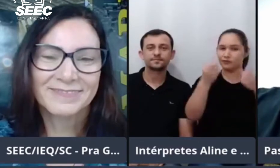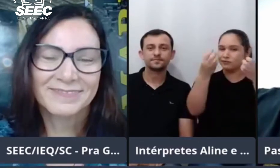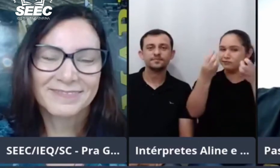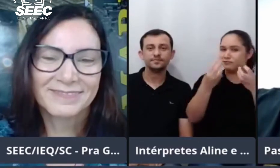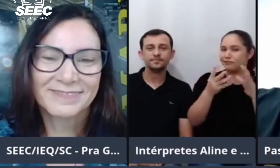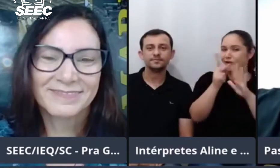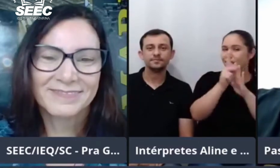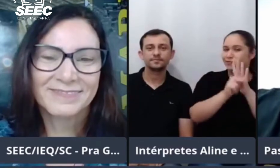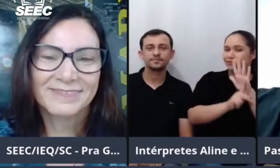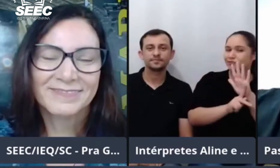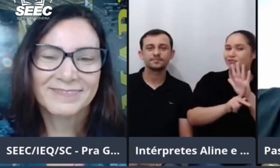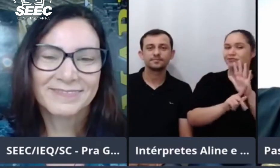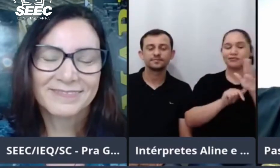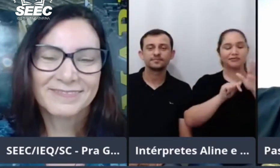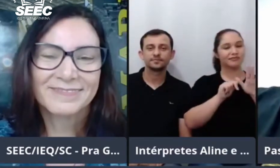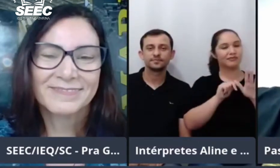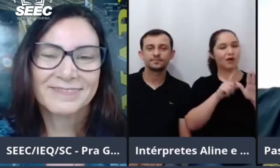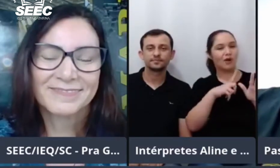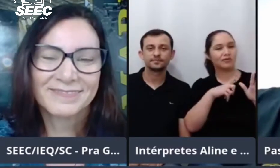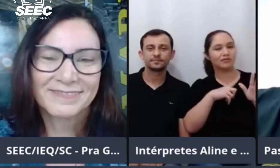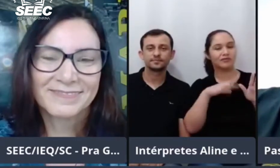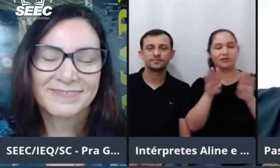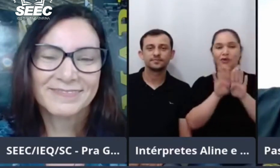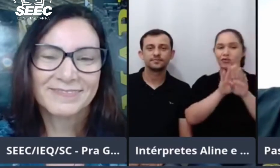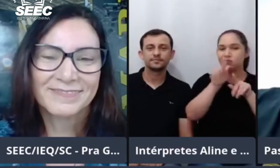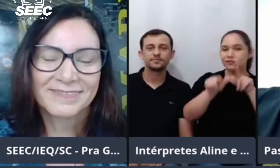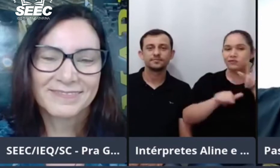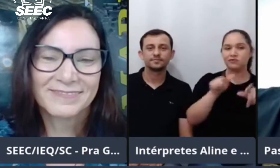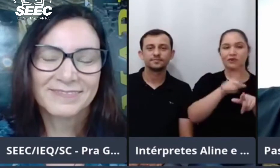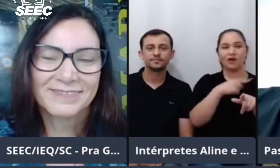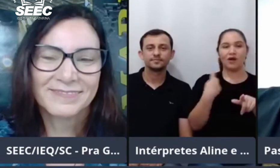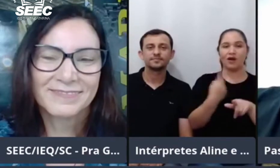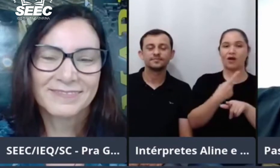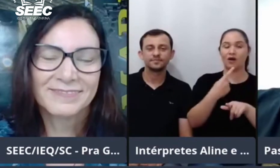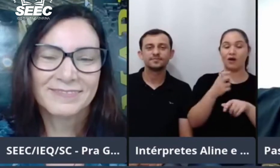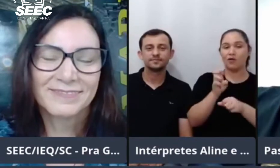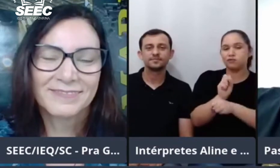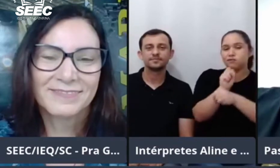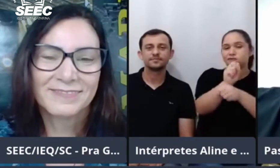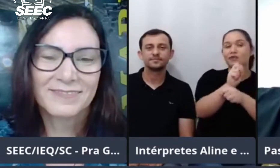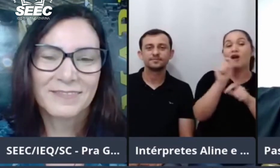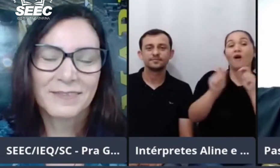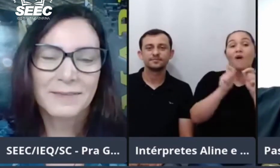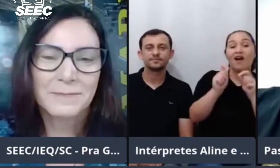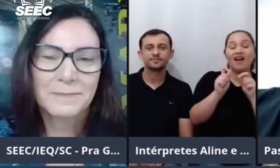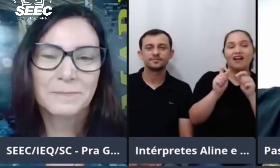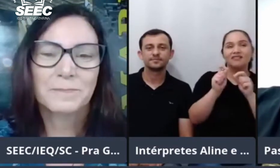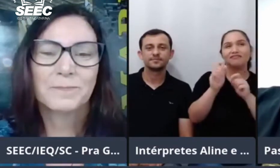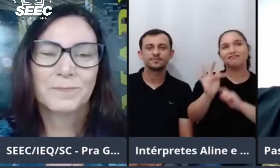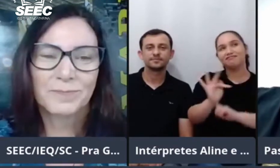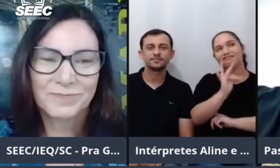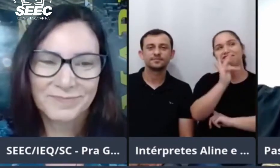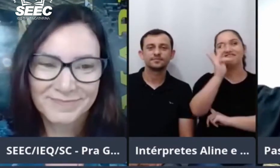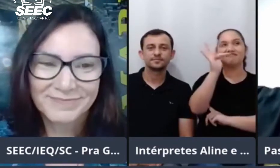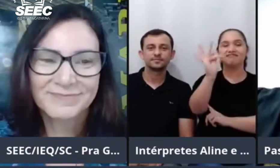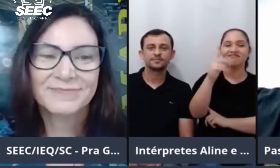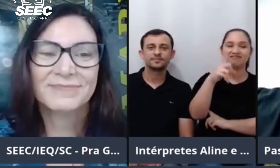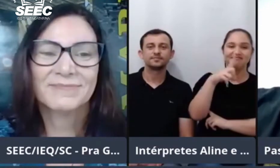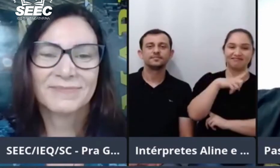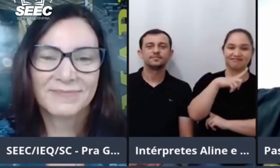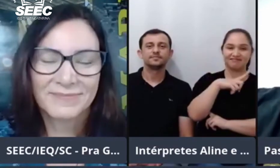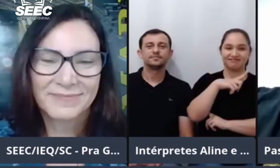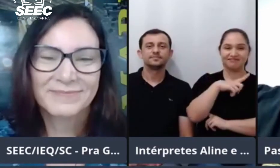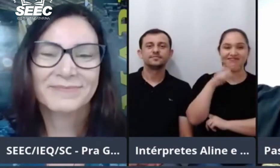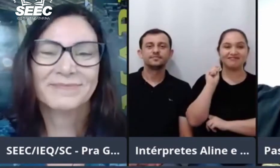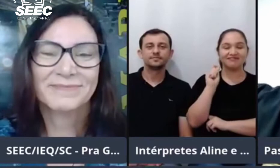projeto, sobre esse trabalho, né, e como falamos, a nossa esperança, quem sabe, possa haver um contágio maior,